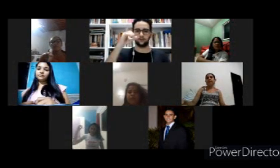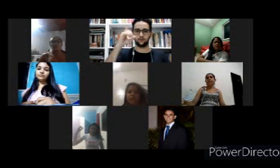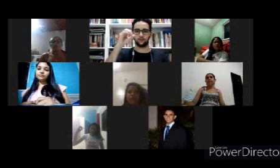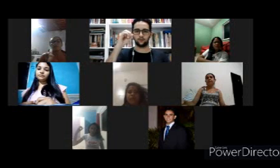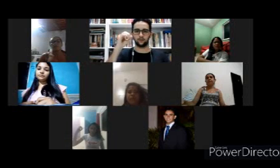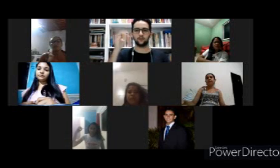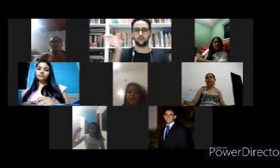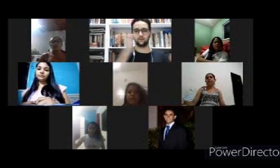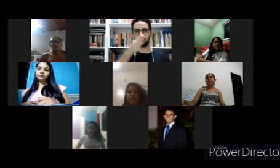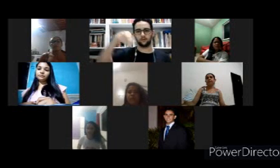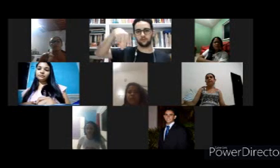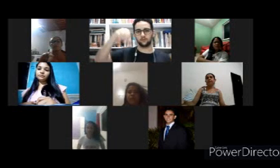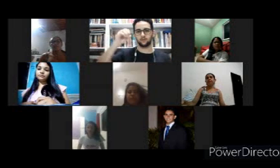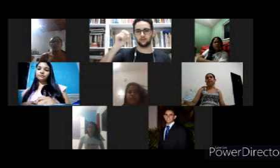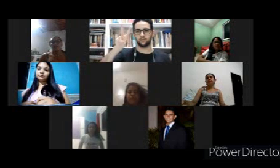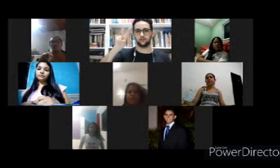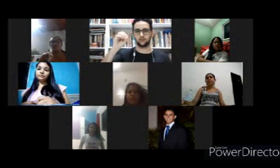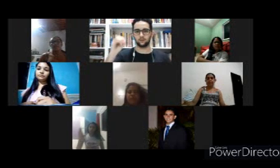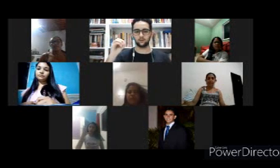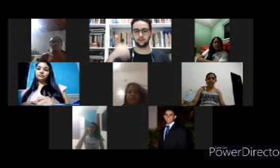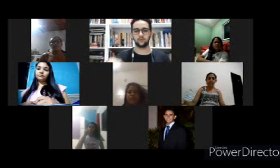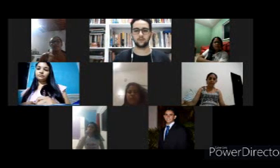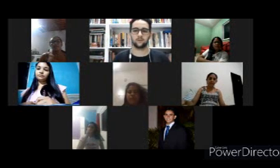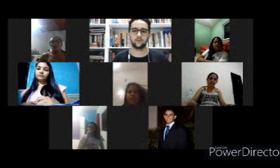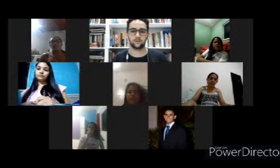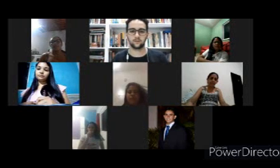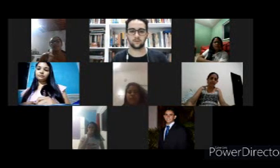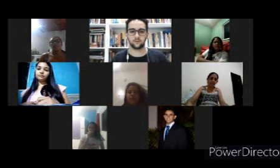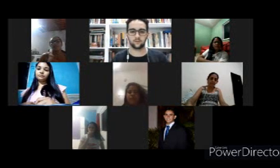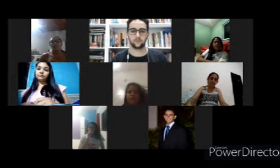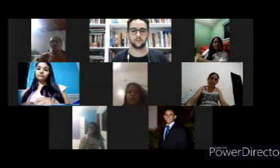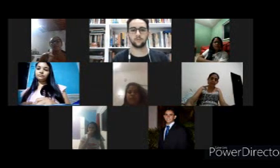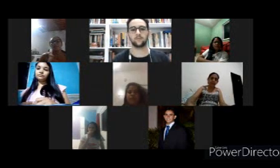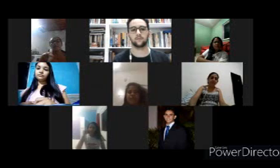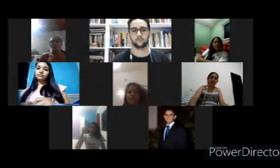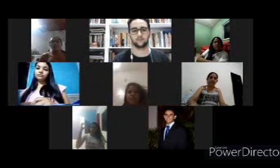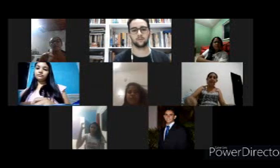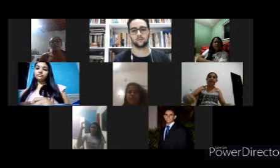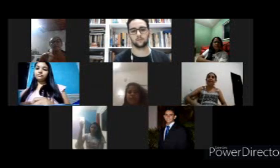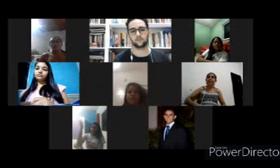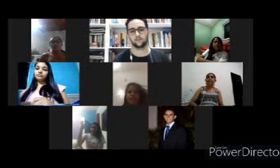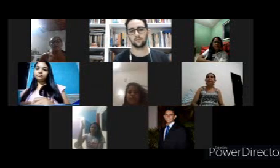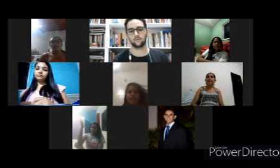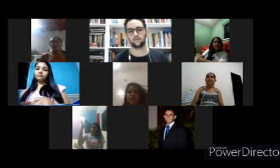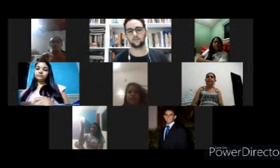Codó Novo. As frutas é laranja e abacaxi.